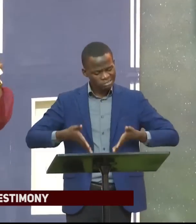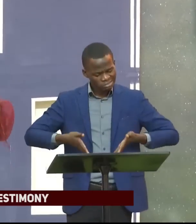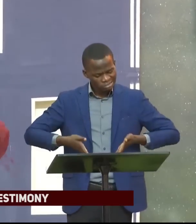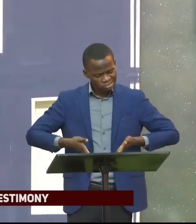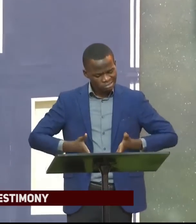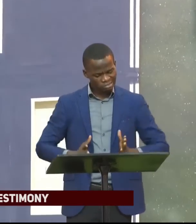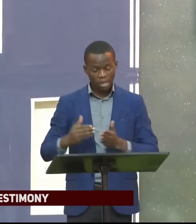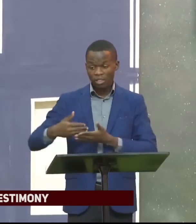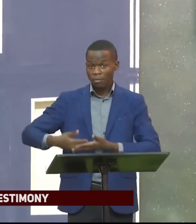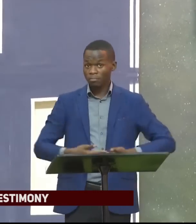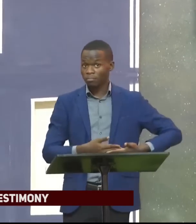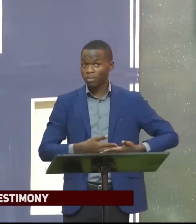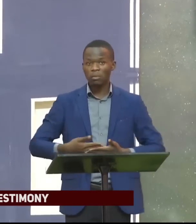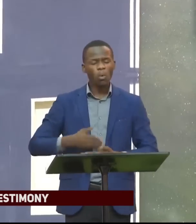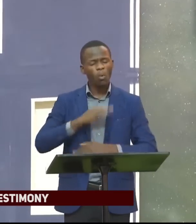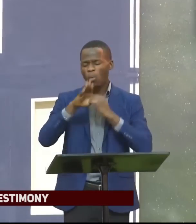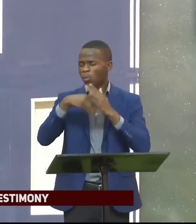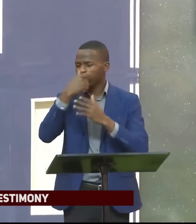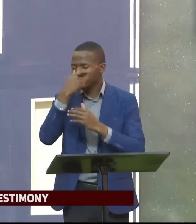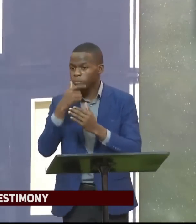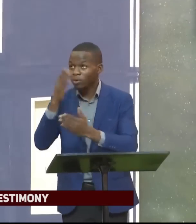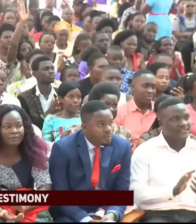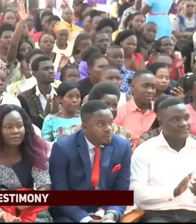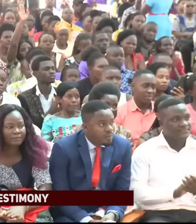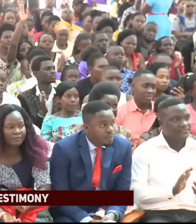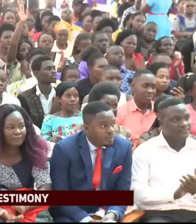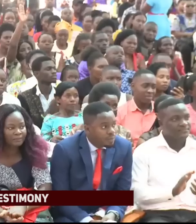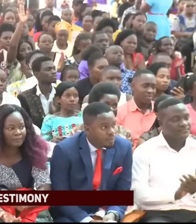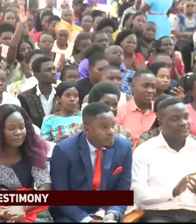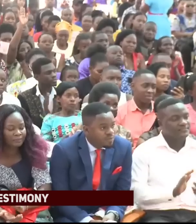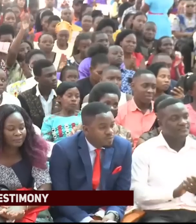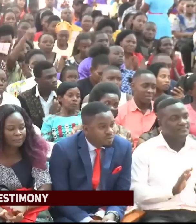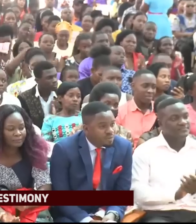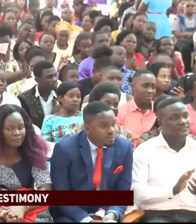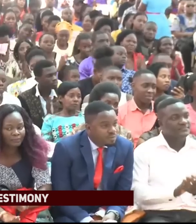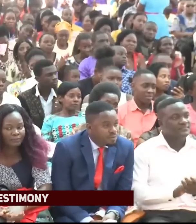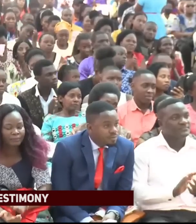yonna Katonda yagisangula.